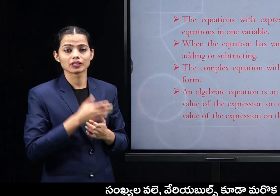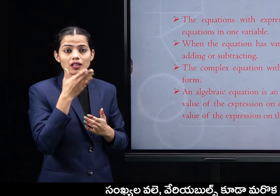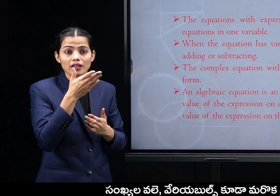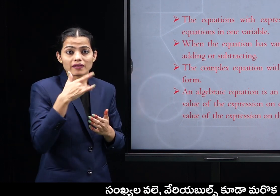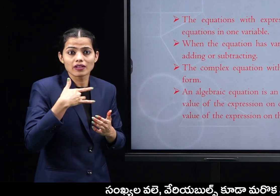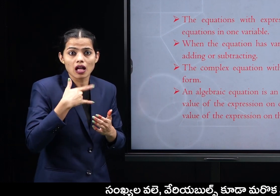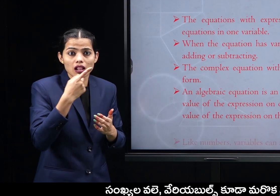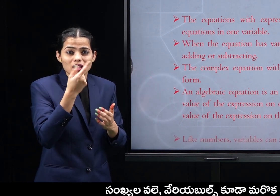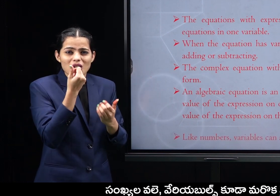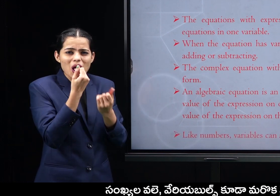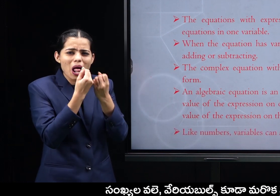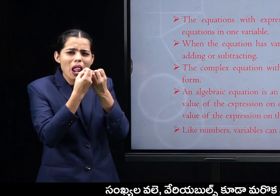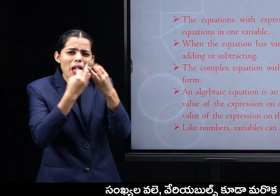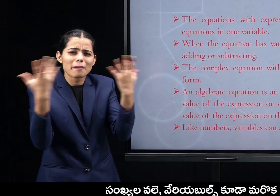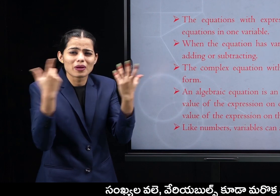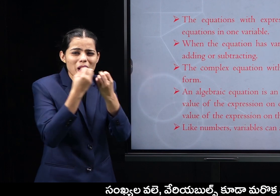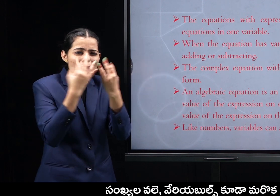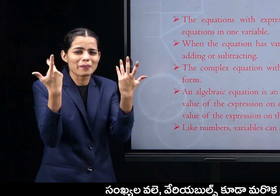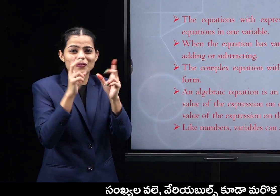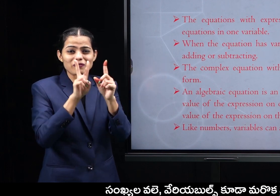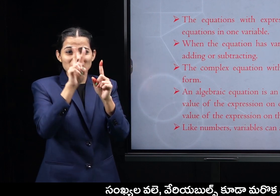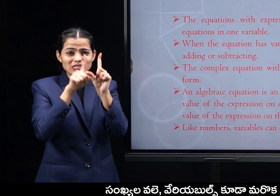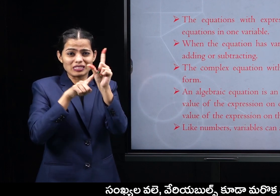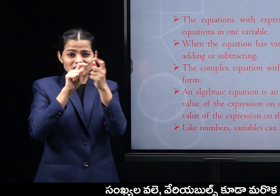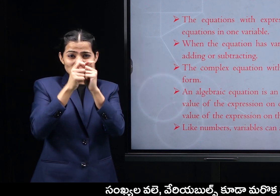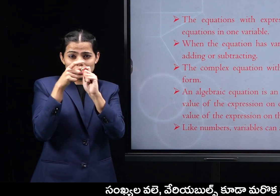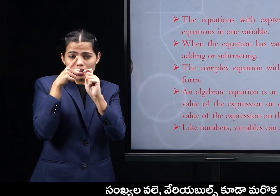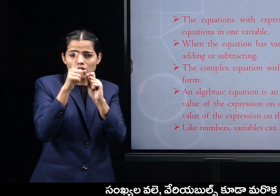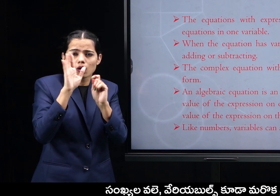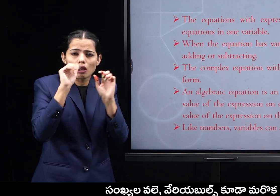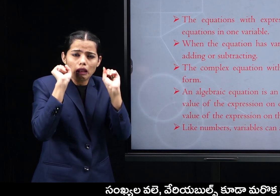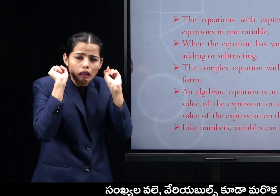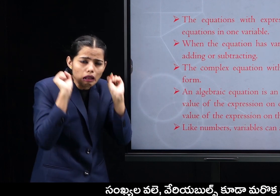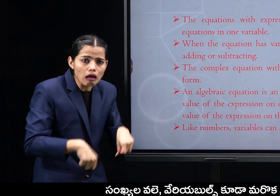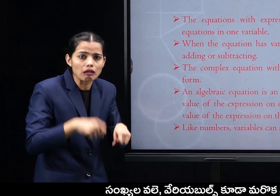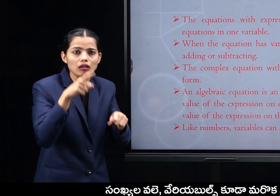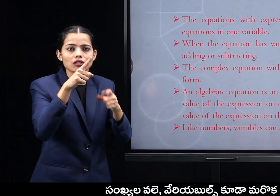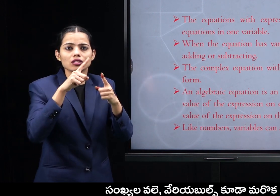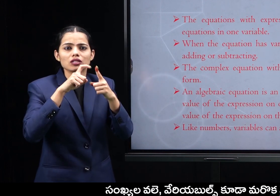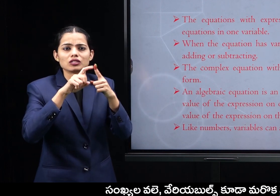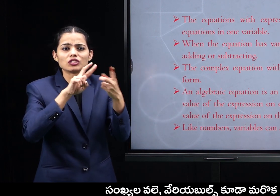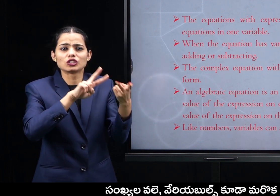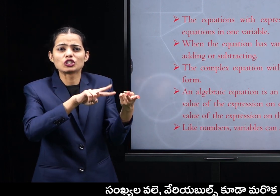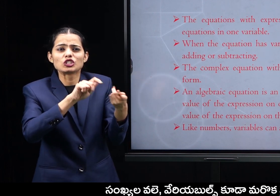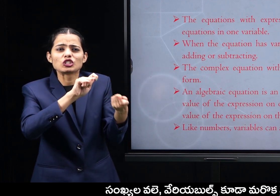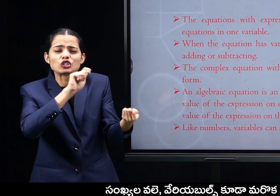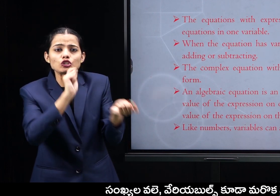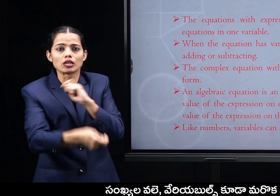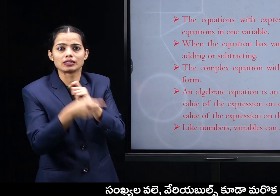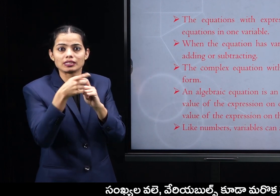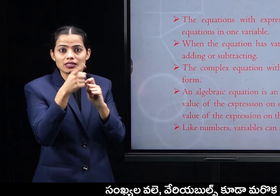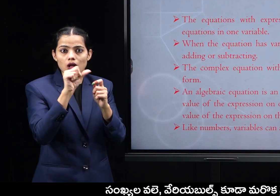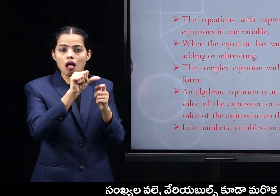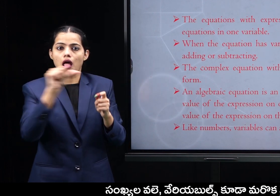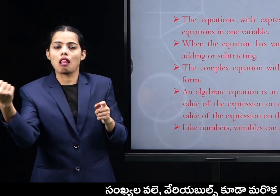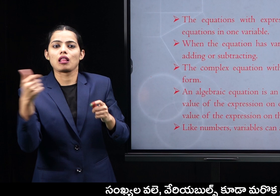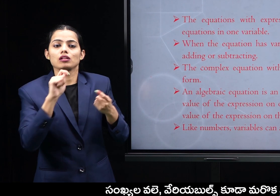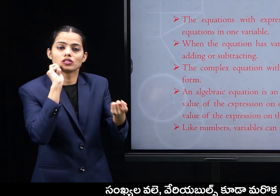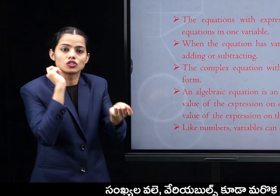సంఖ్యల వలె వేరియబుల్స్ కూడా మరొక వైపుకు మార్చబడతాయి.